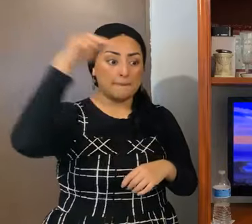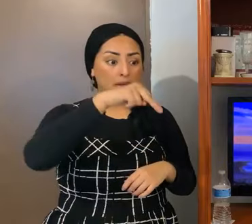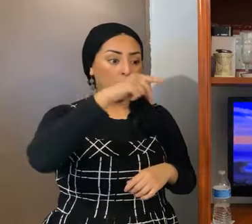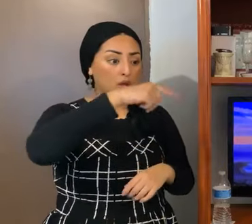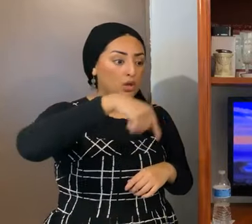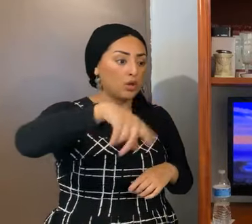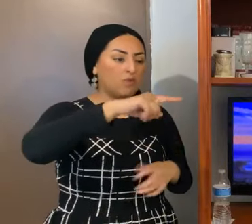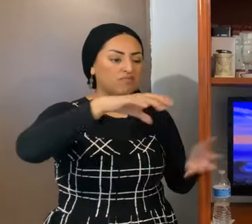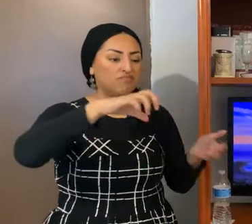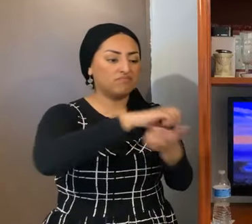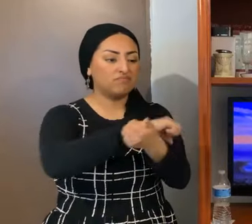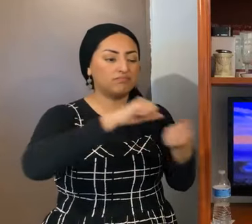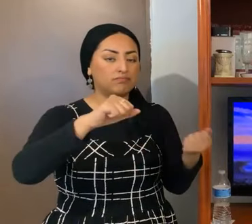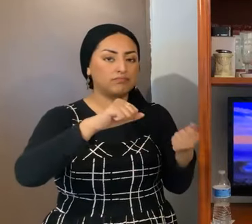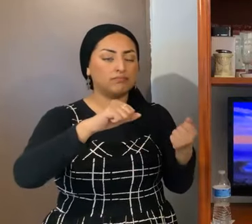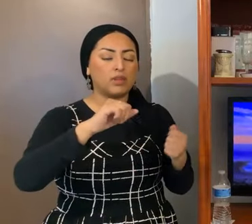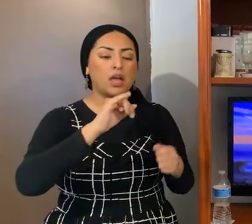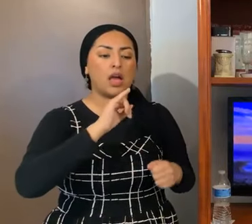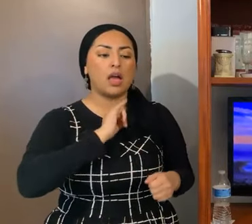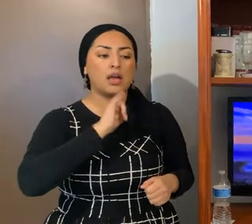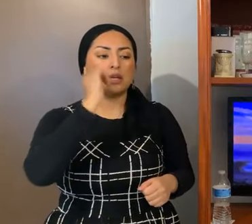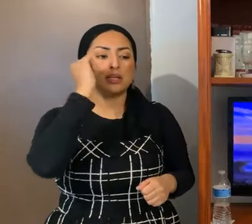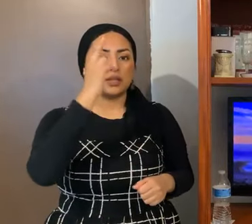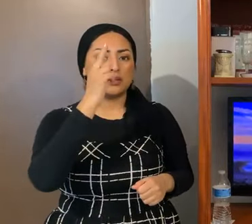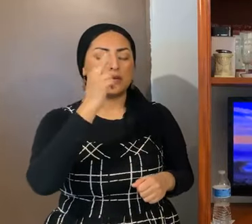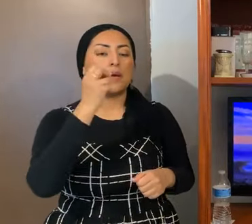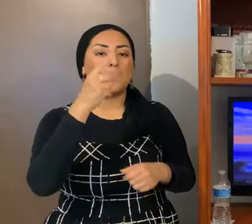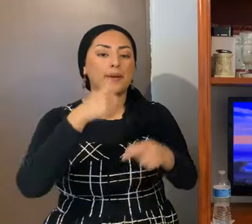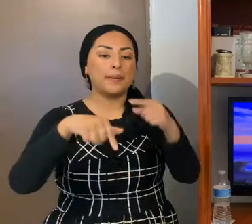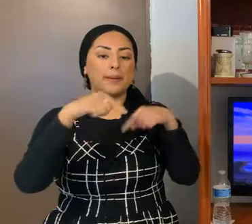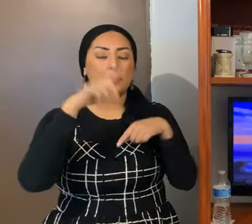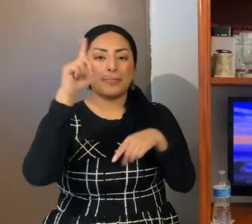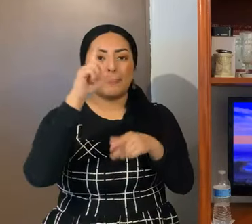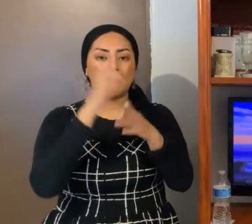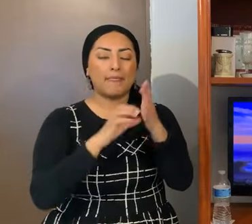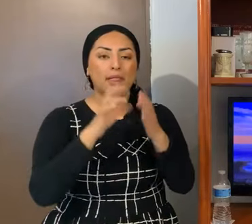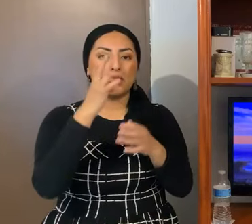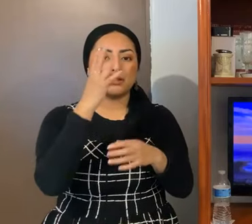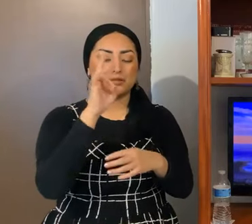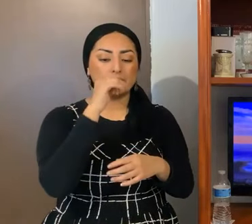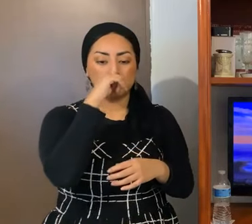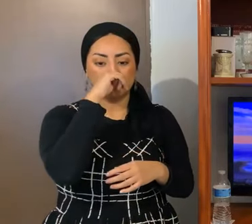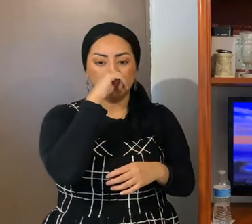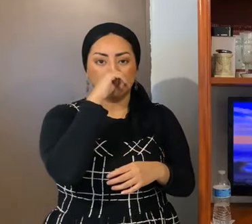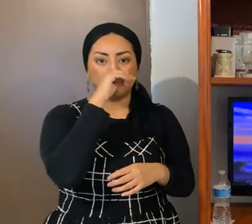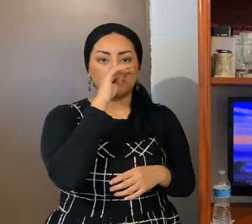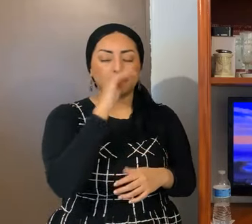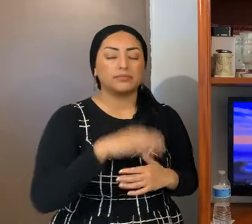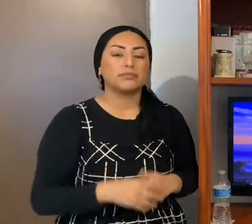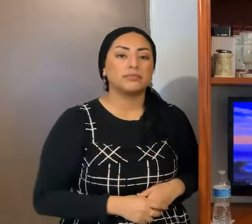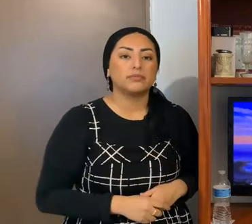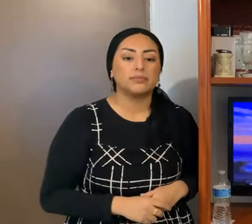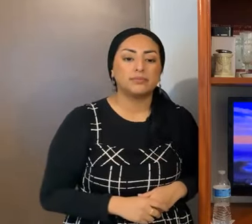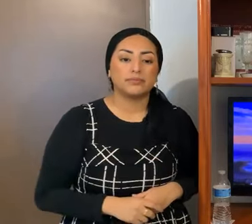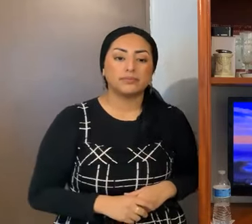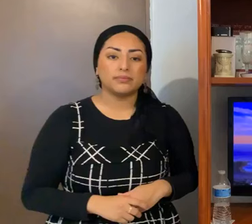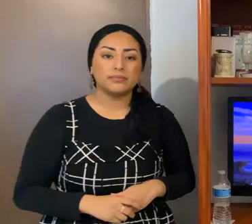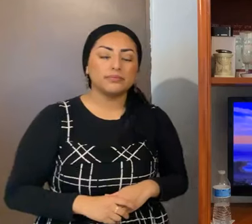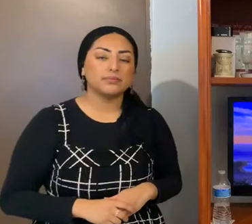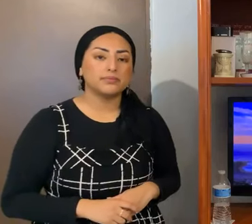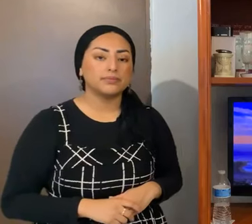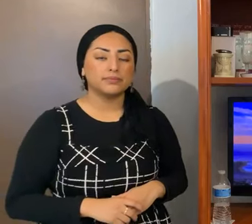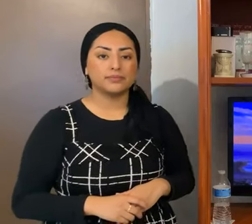Vamos a regresar a Levítico 17 para poder entender mejor este verso. Levítico 17.